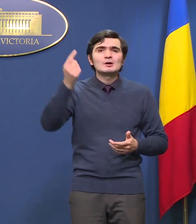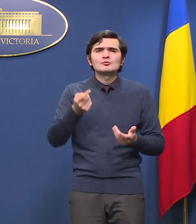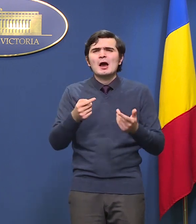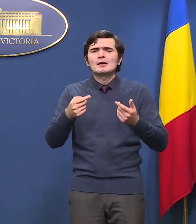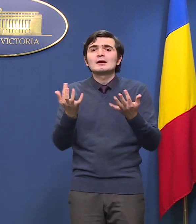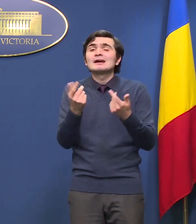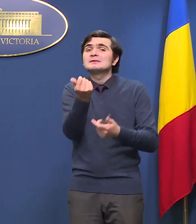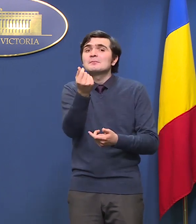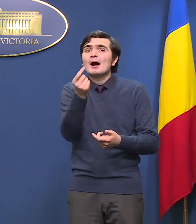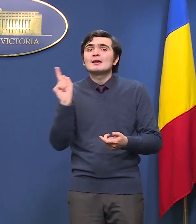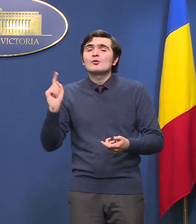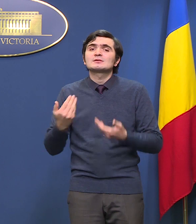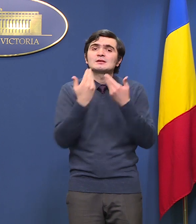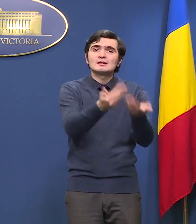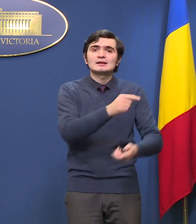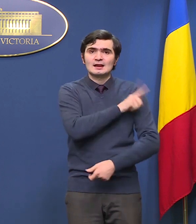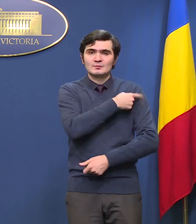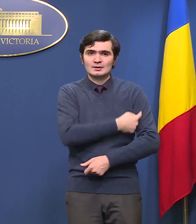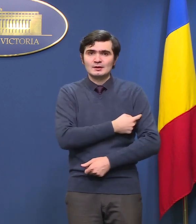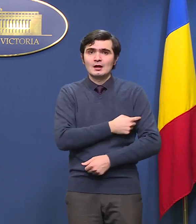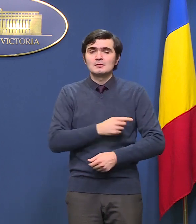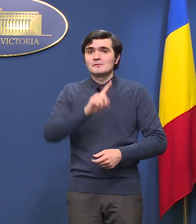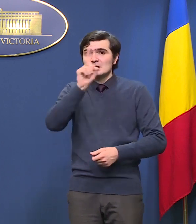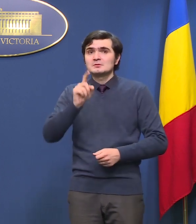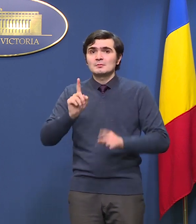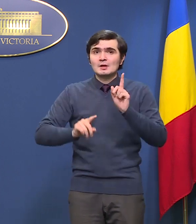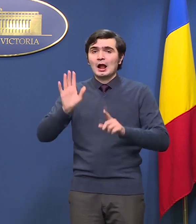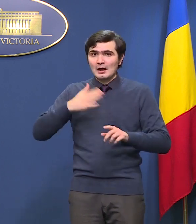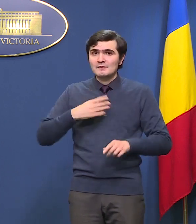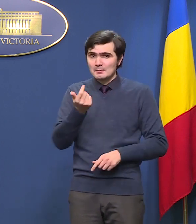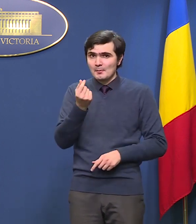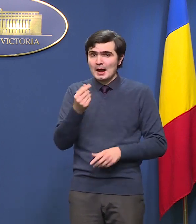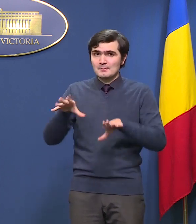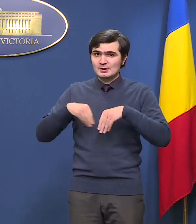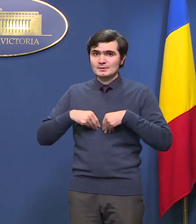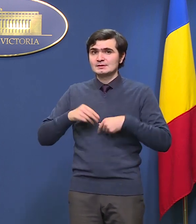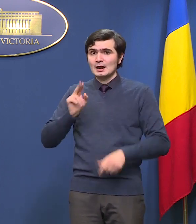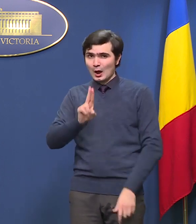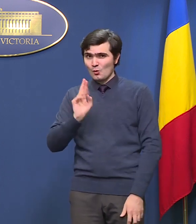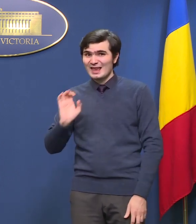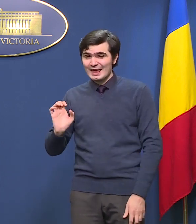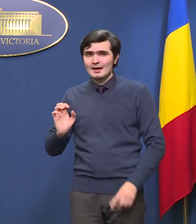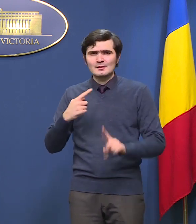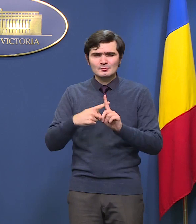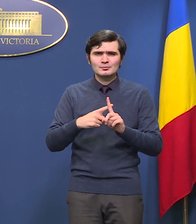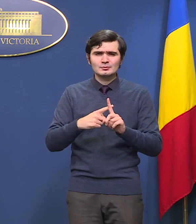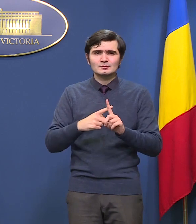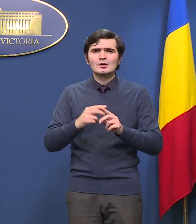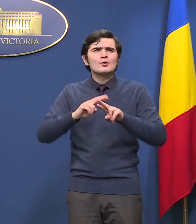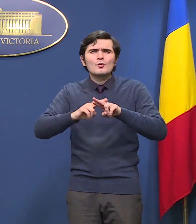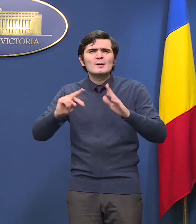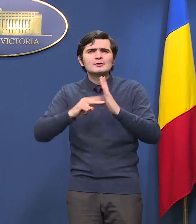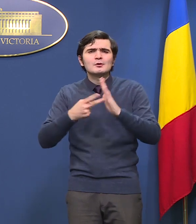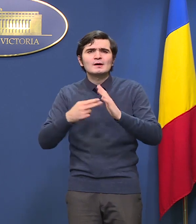aloca pentru spitale, dacă vom avea și bani de la Uniunea Europeană și, pentru că se leagă, cum veți rezolva problema